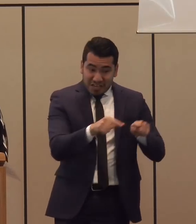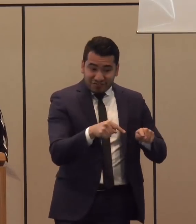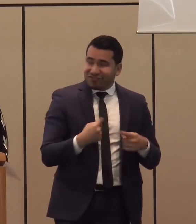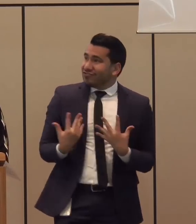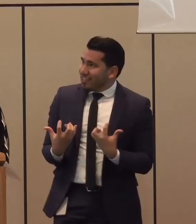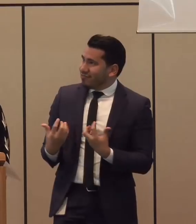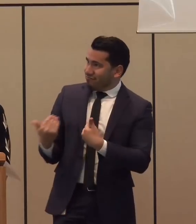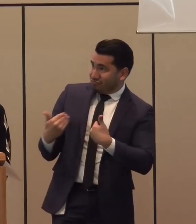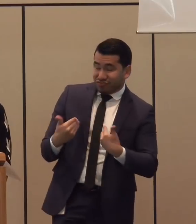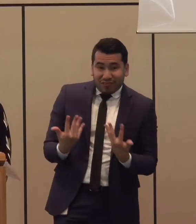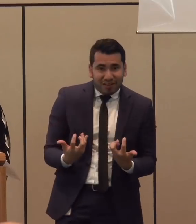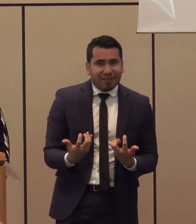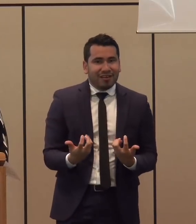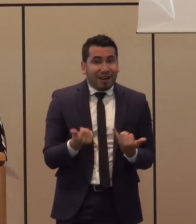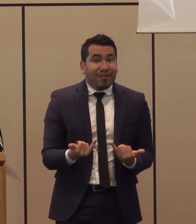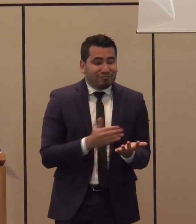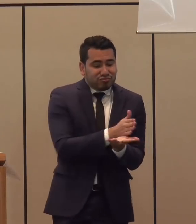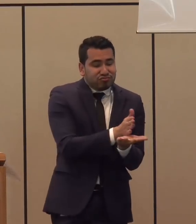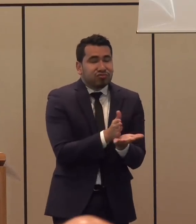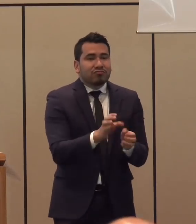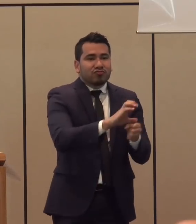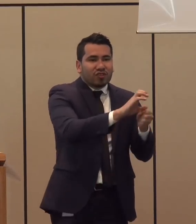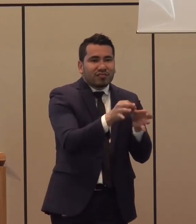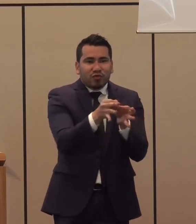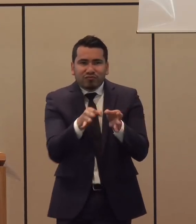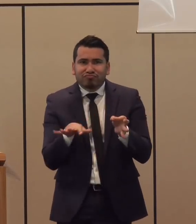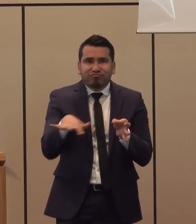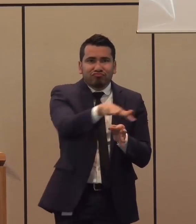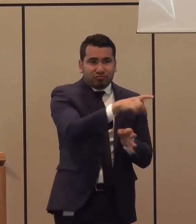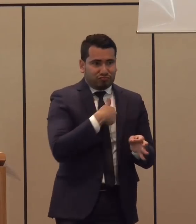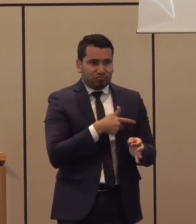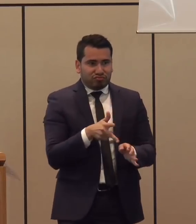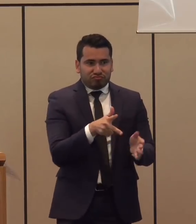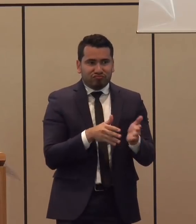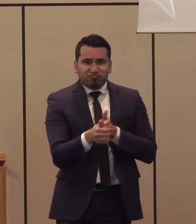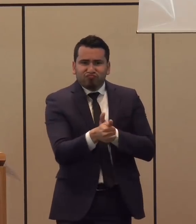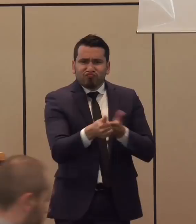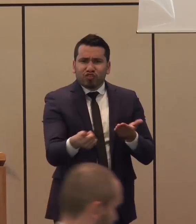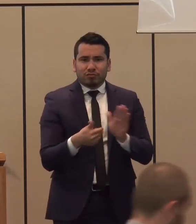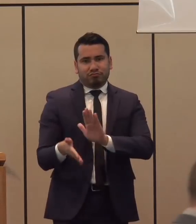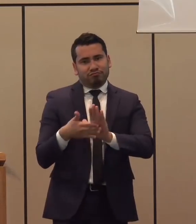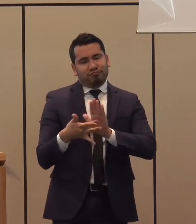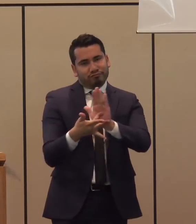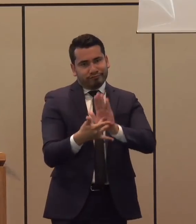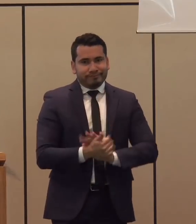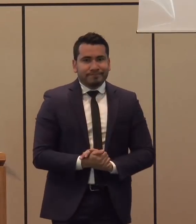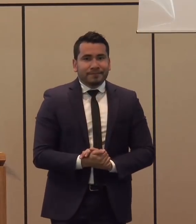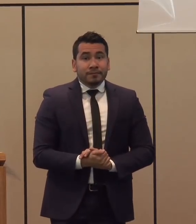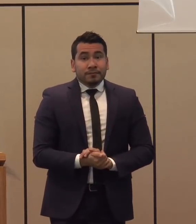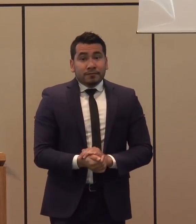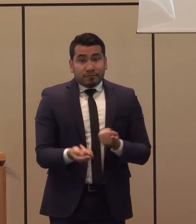estas rutas pues espero que las podamos ver y que conversar sobre estas rutas también los invito a que ustedes en esta navidad